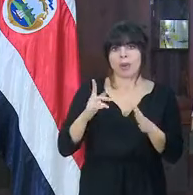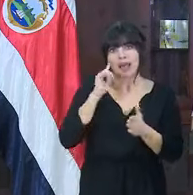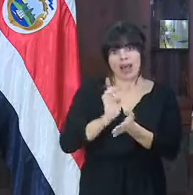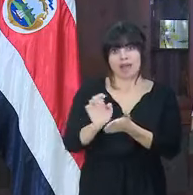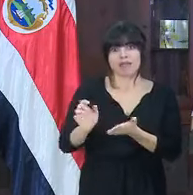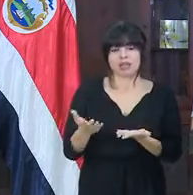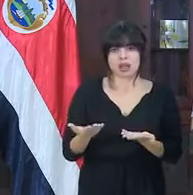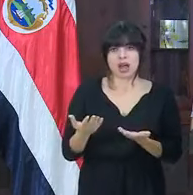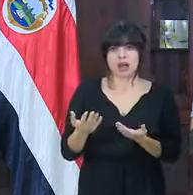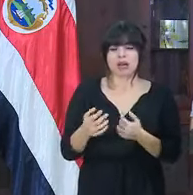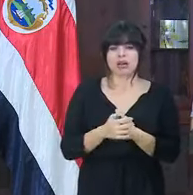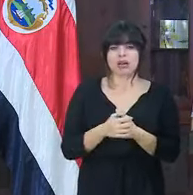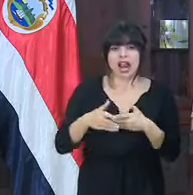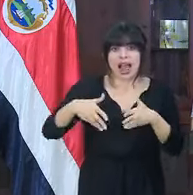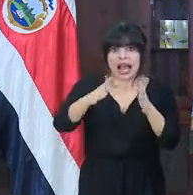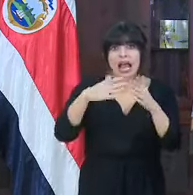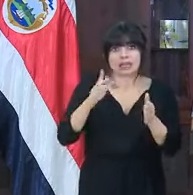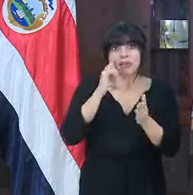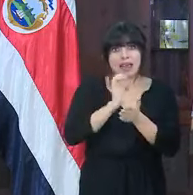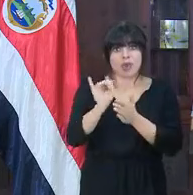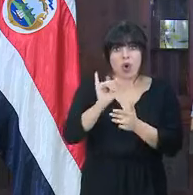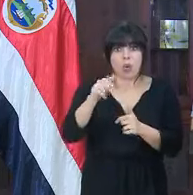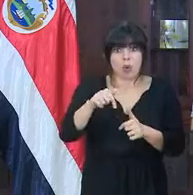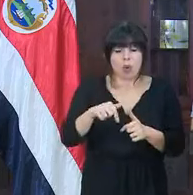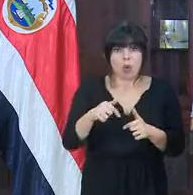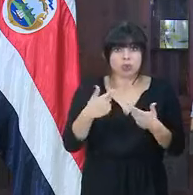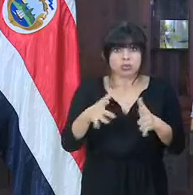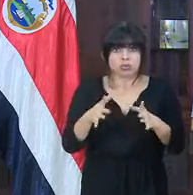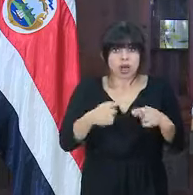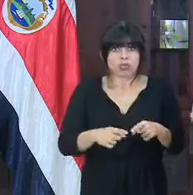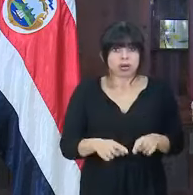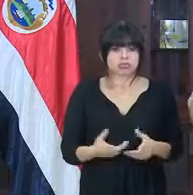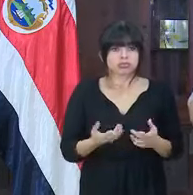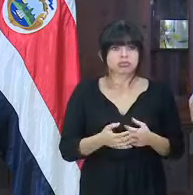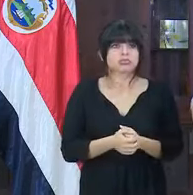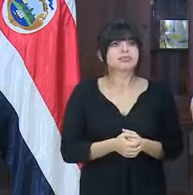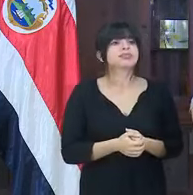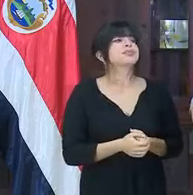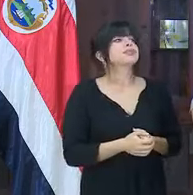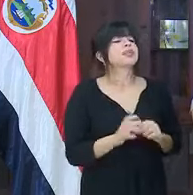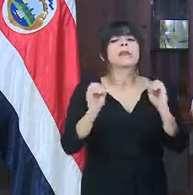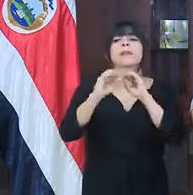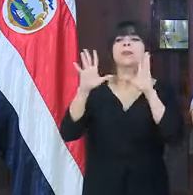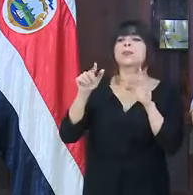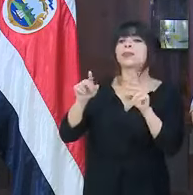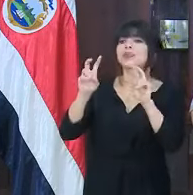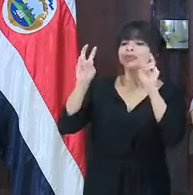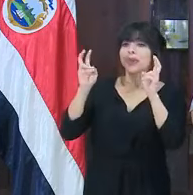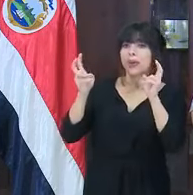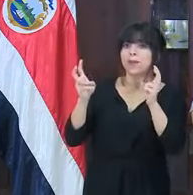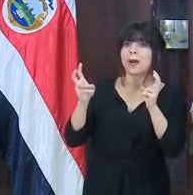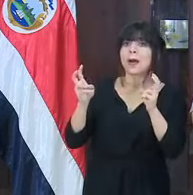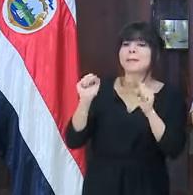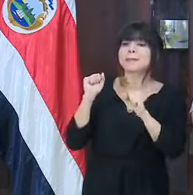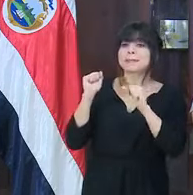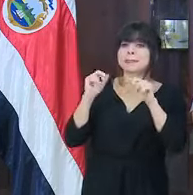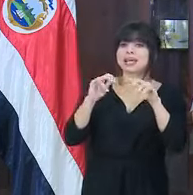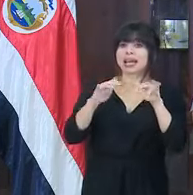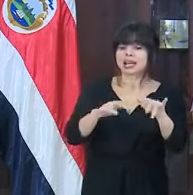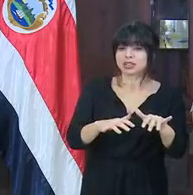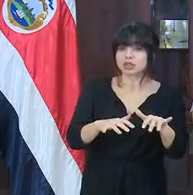otra persona en las calles, como ya hoy mismo se presentó? Claro, en el tema de